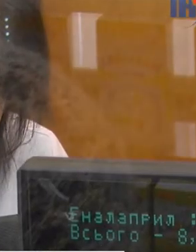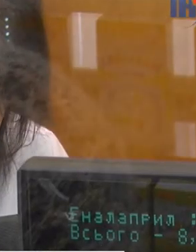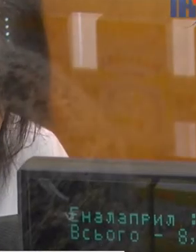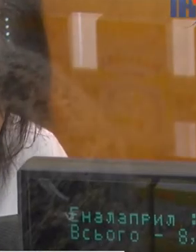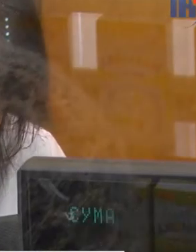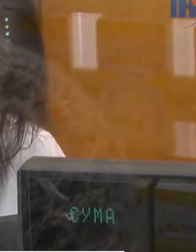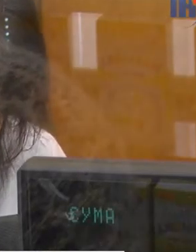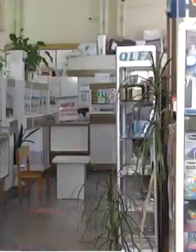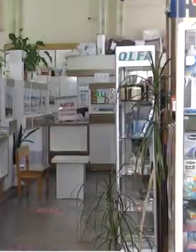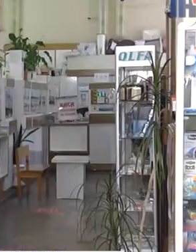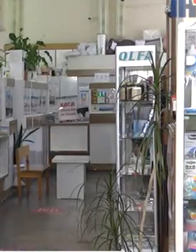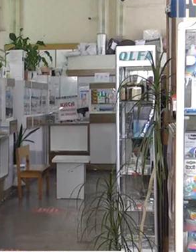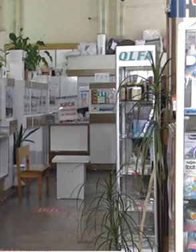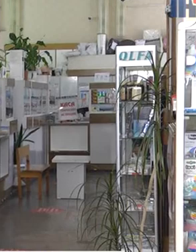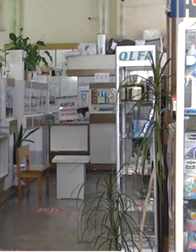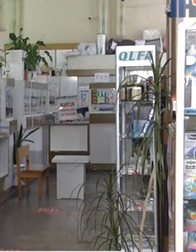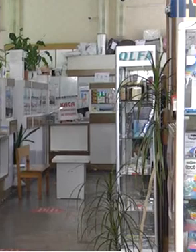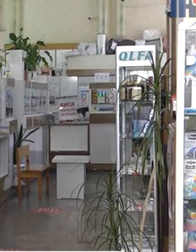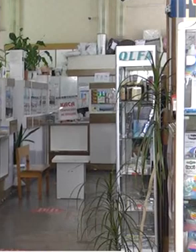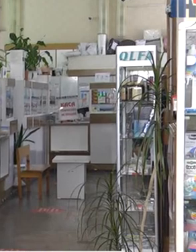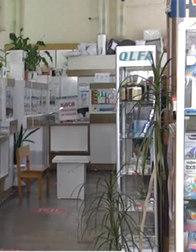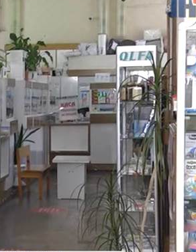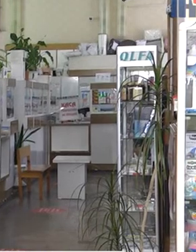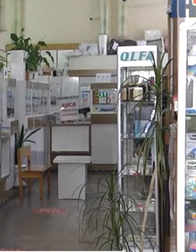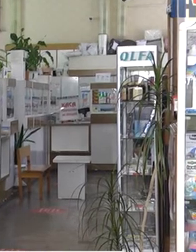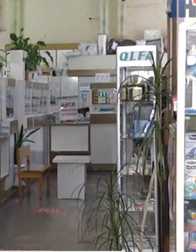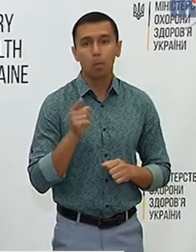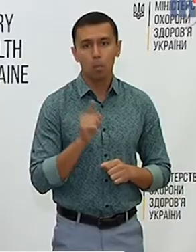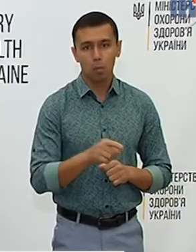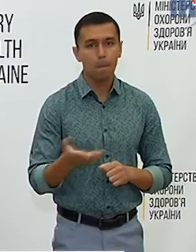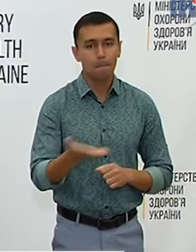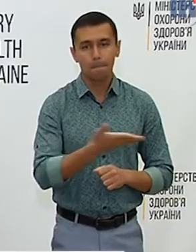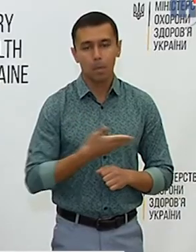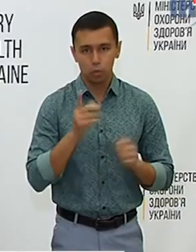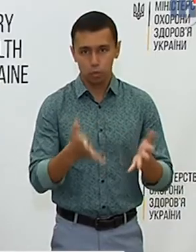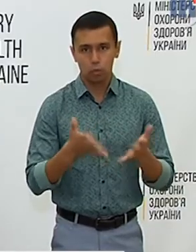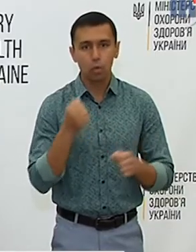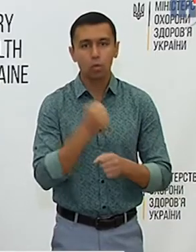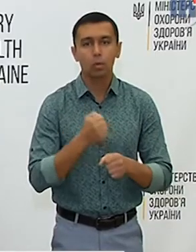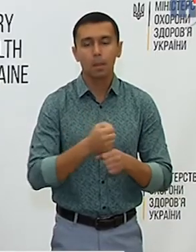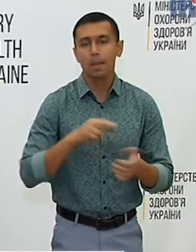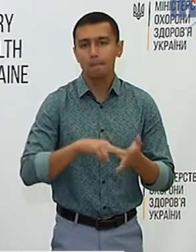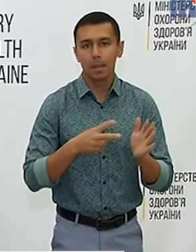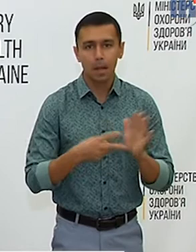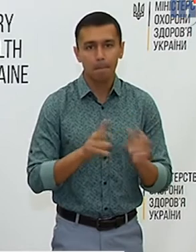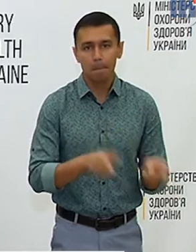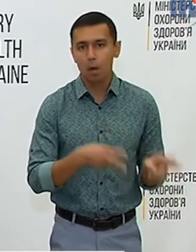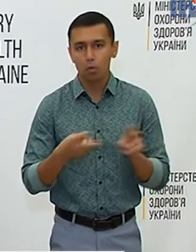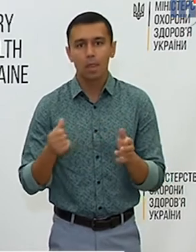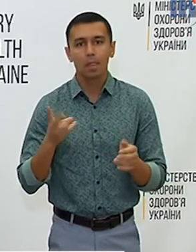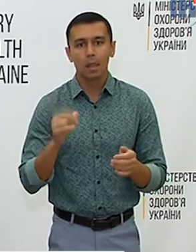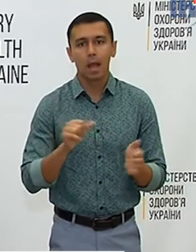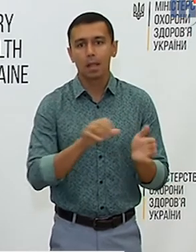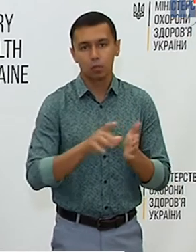електронних рецептів допоможе боротися в першу чергу із недобросовісними аптеками. Ми чітко розробили план переходу на